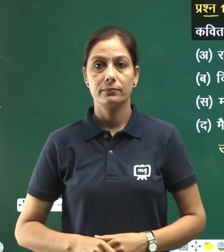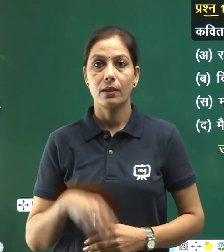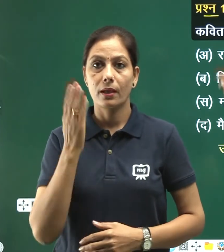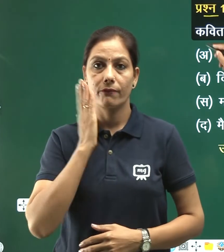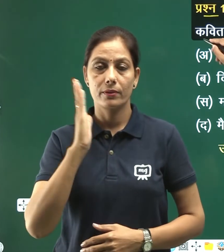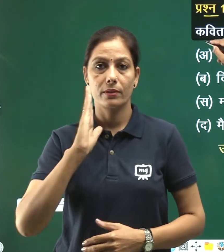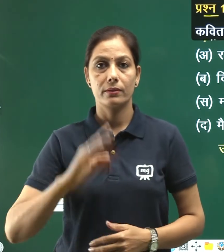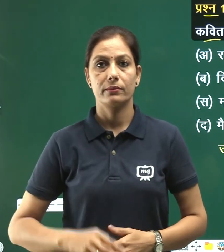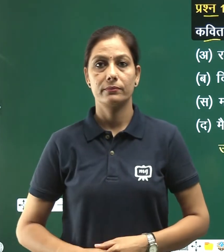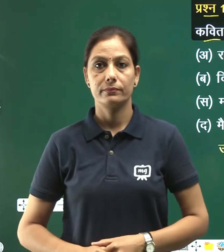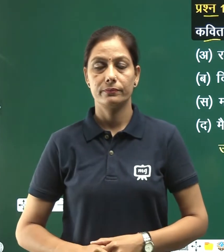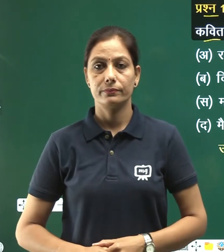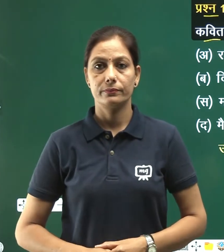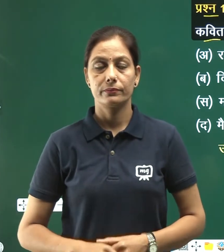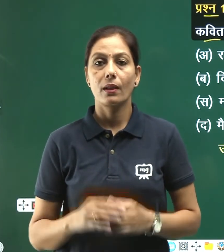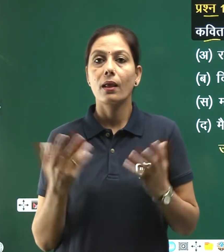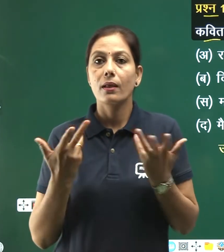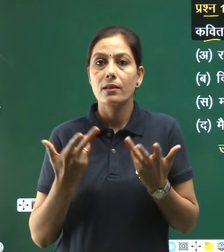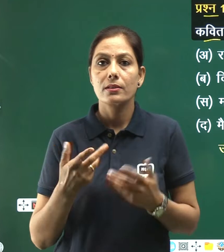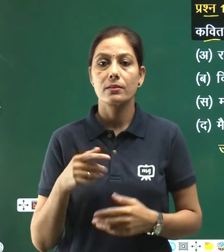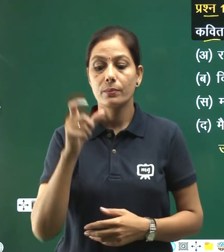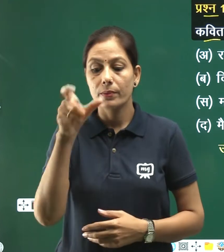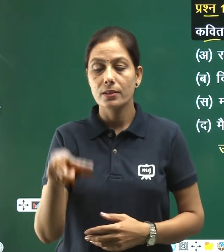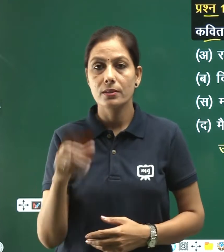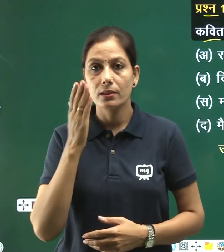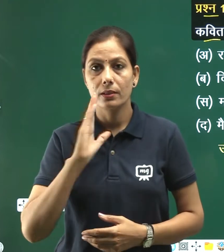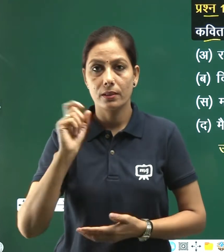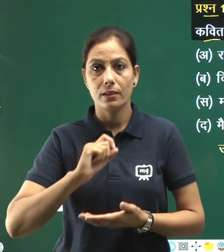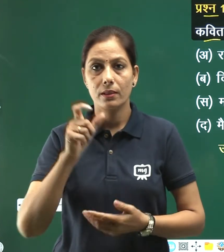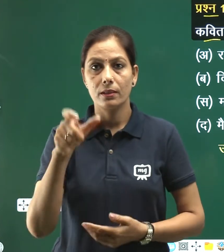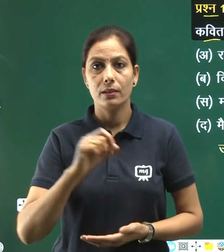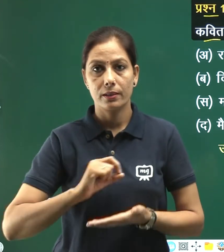कविता किस कवि ने लिखी है?